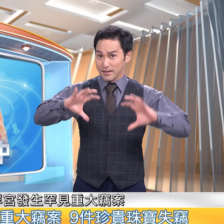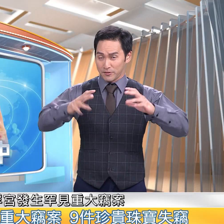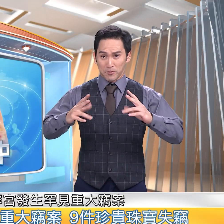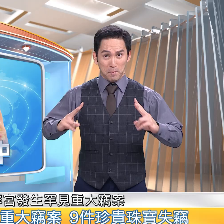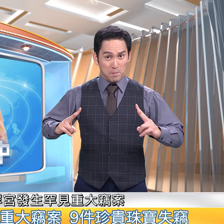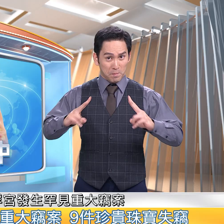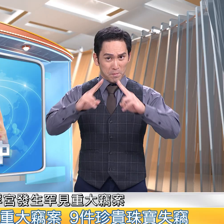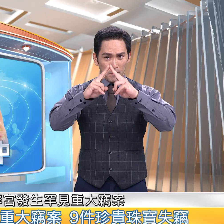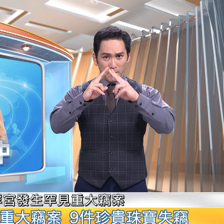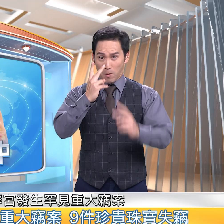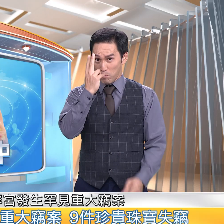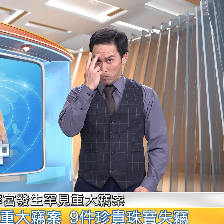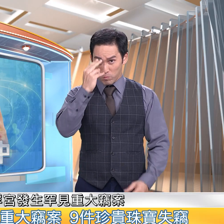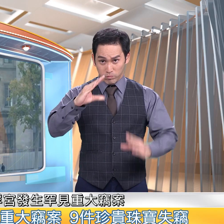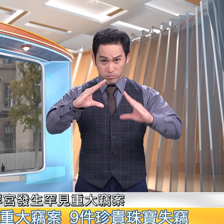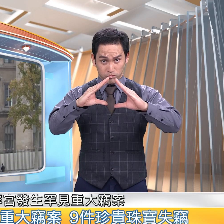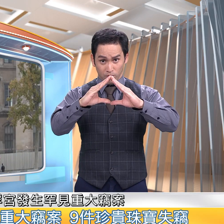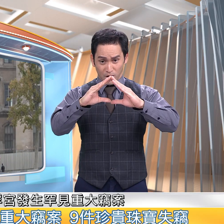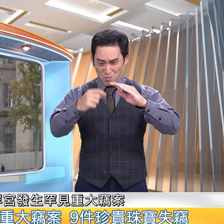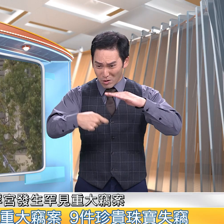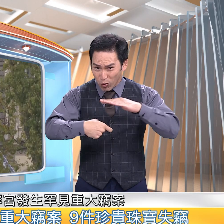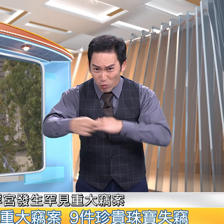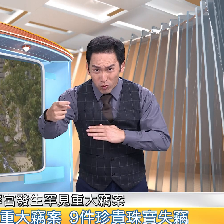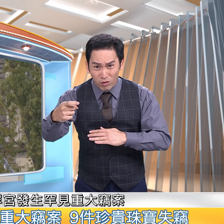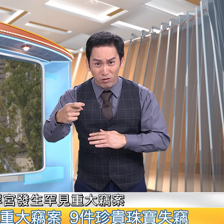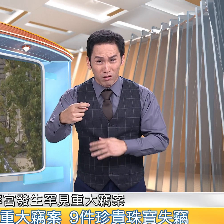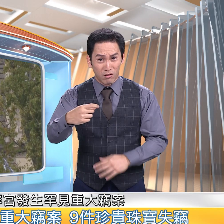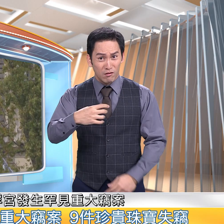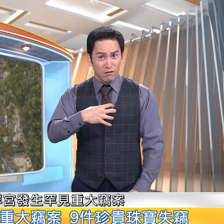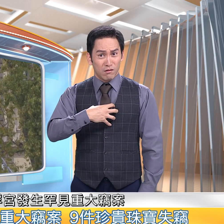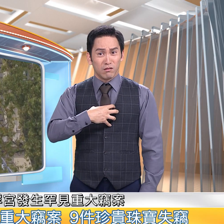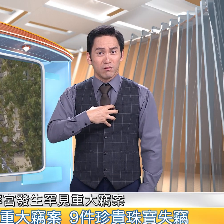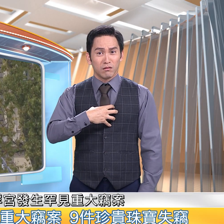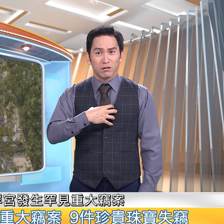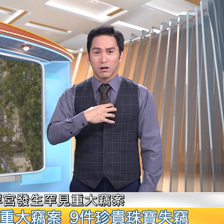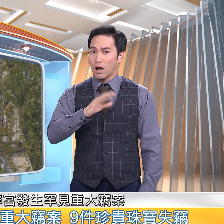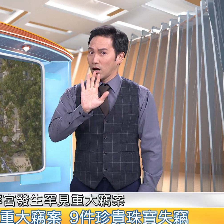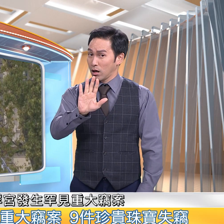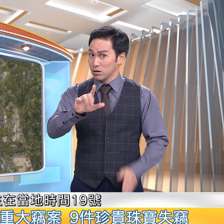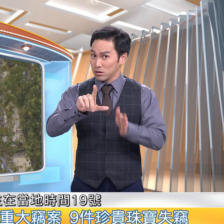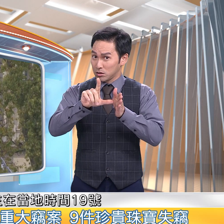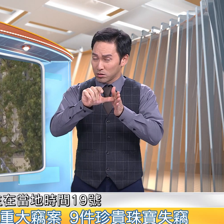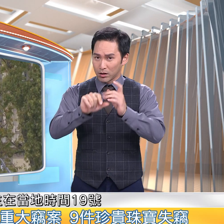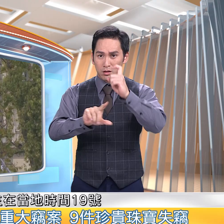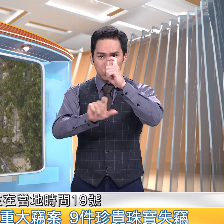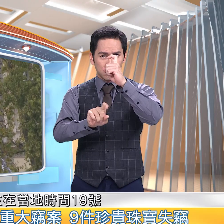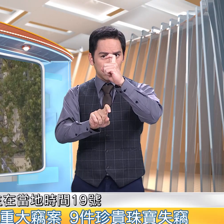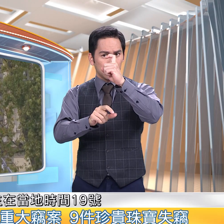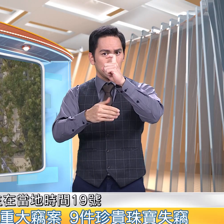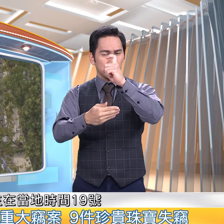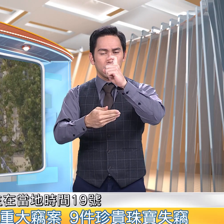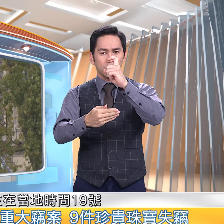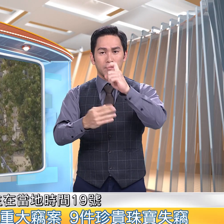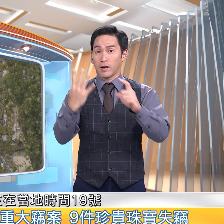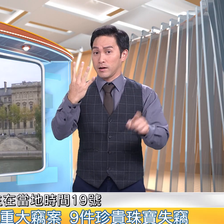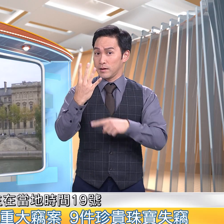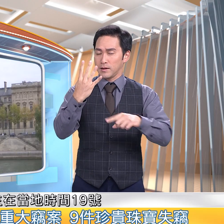法国巴黎罗浮宫发生罕见重大窃案。这起案件发生在当地时间19